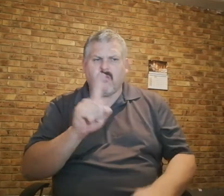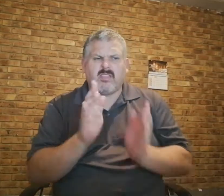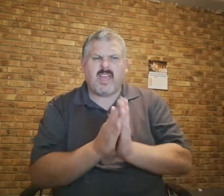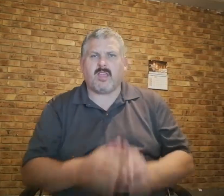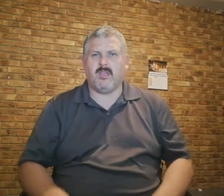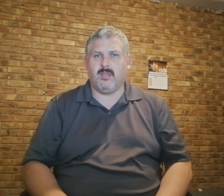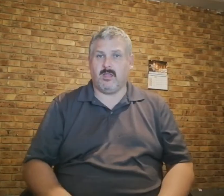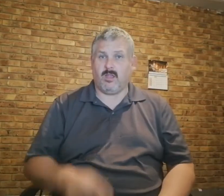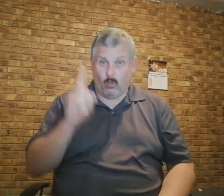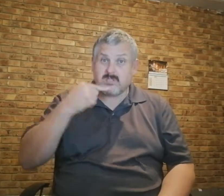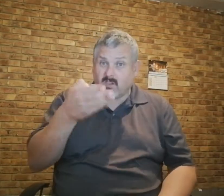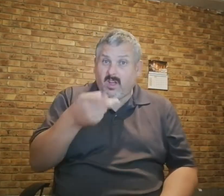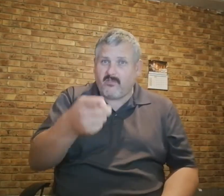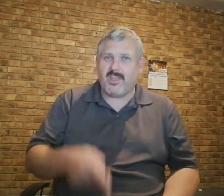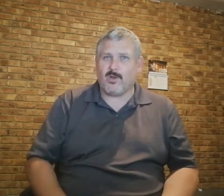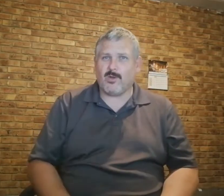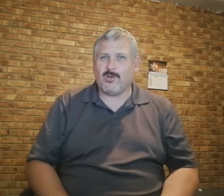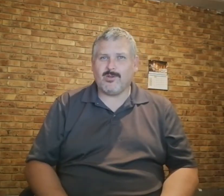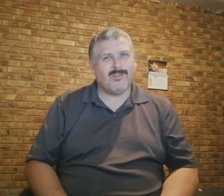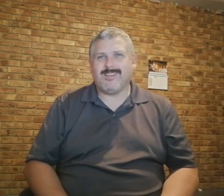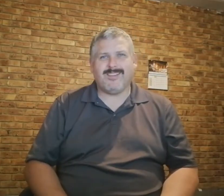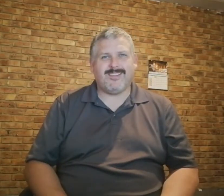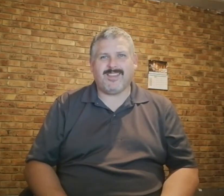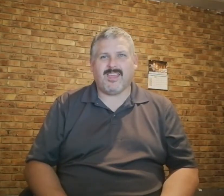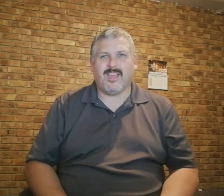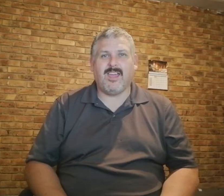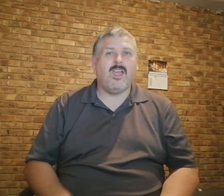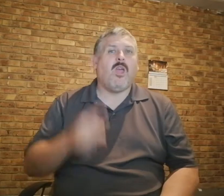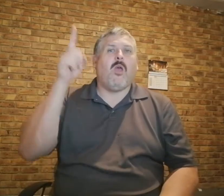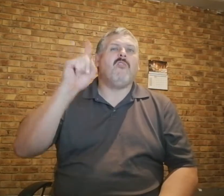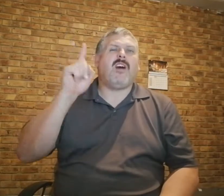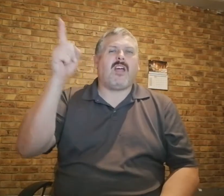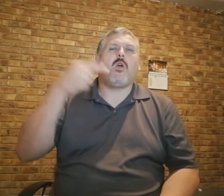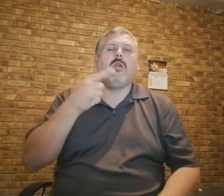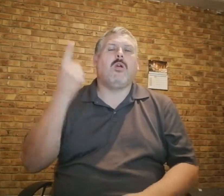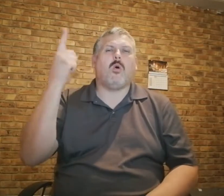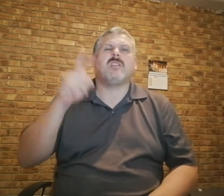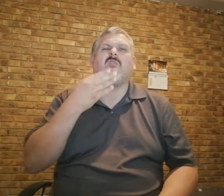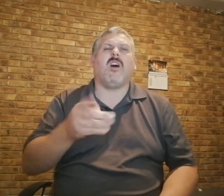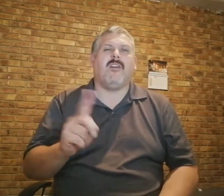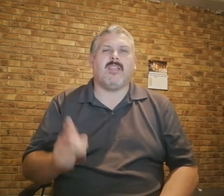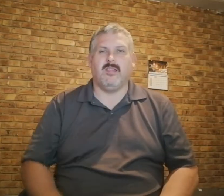Kijk, God sal pel vir jou. Nee. Wat gaan, God sal pel wat?